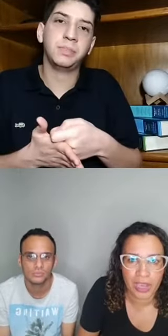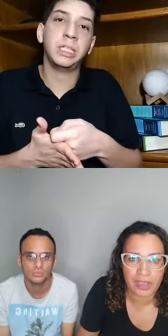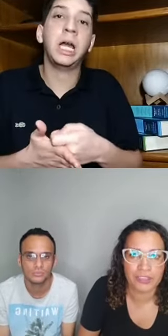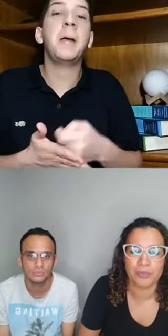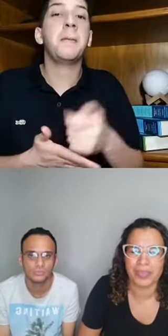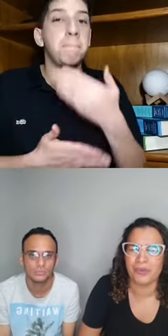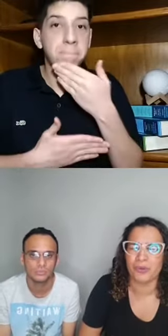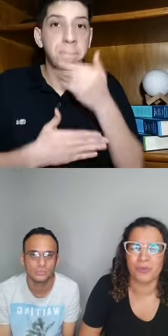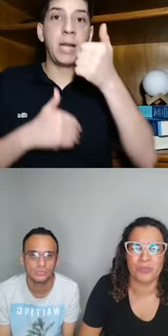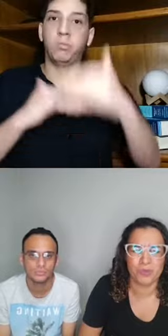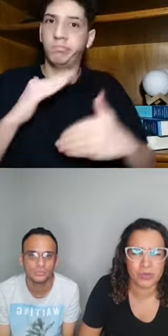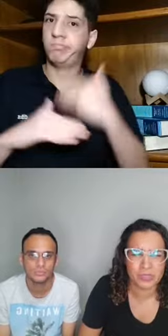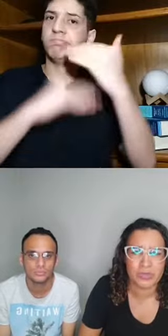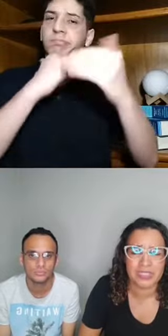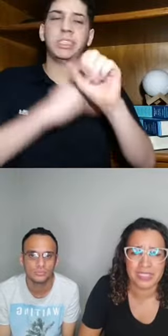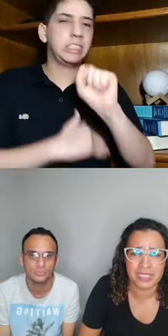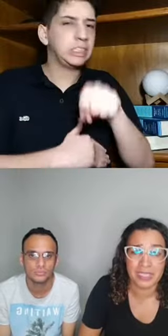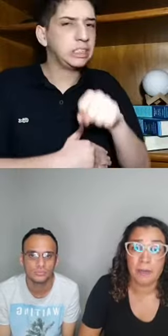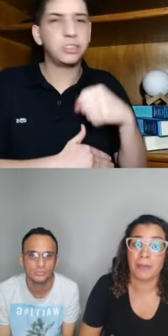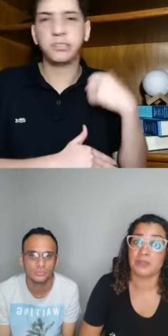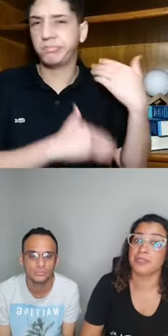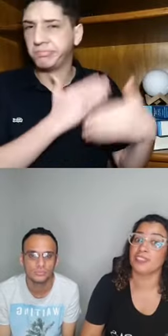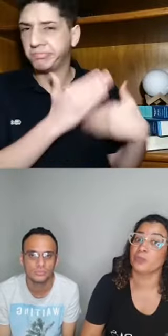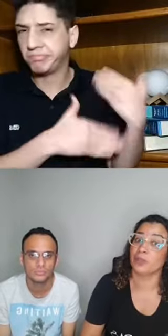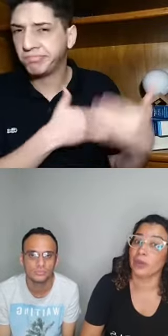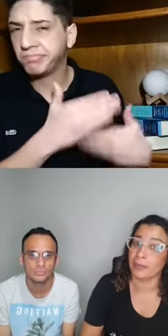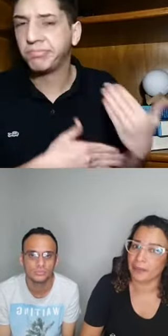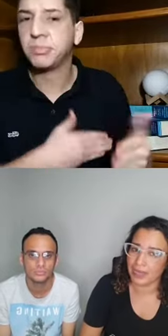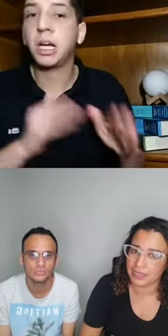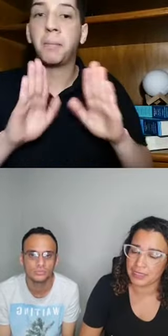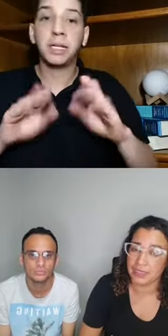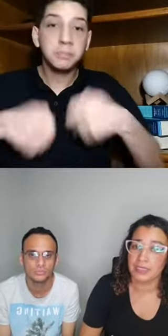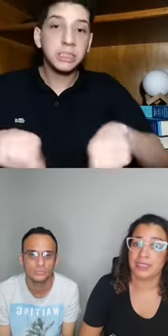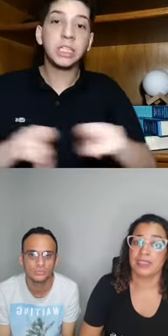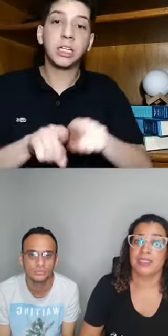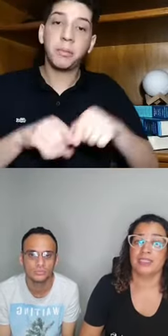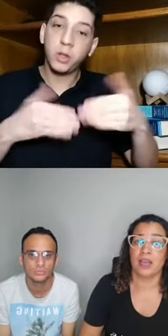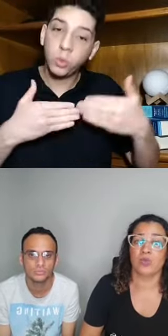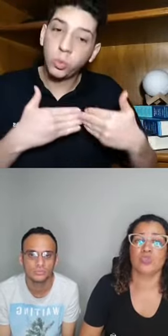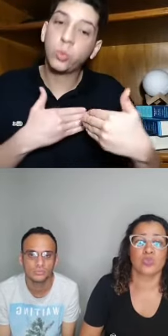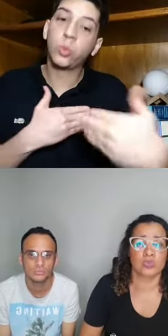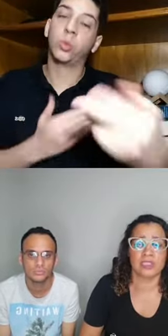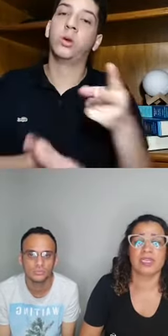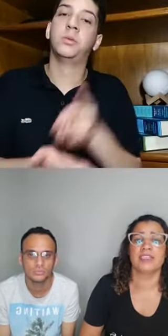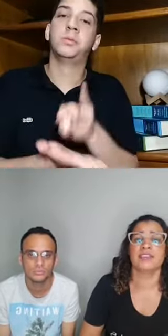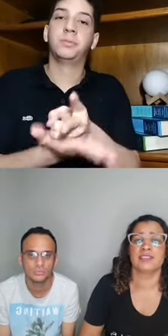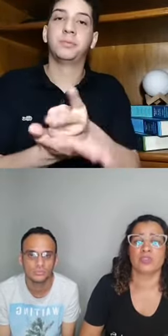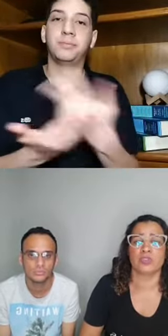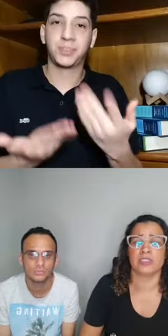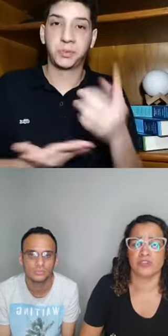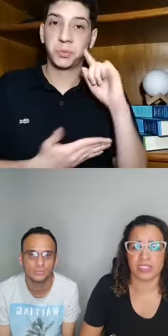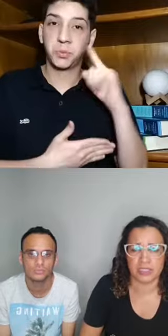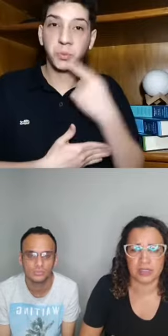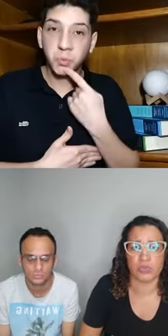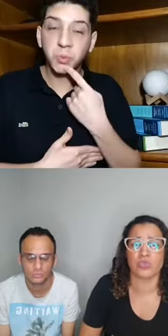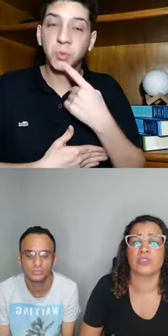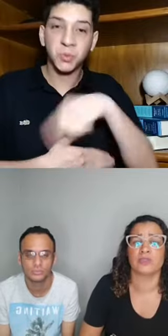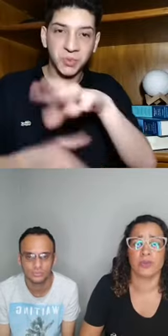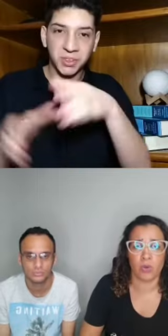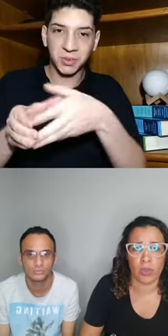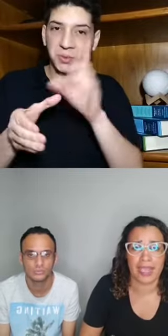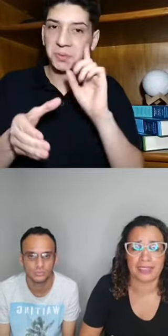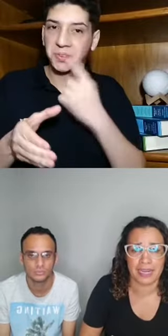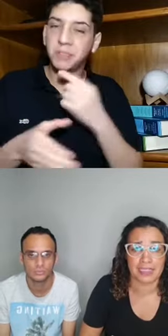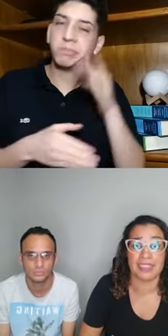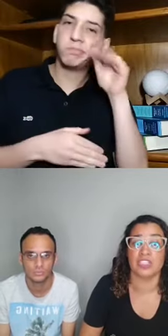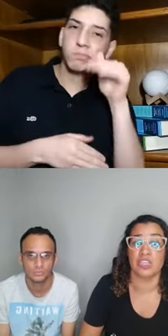muito, gente. Melhorou muito, sim. Mas precisa de melhorar mais. Então, os surdos aí, se vocês que são surdos,